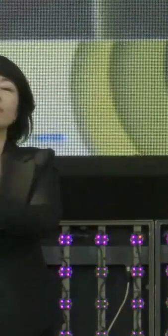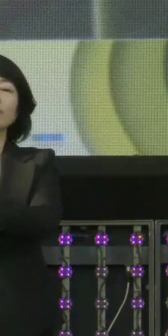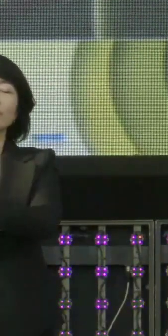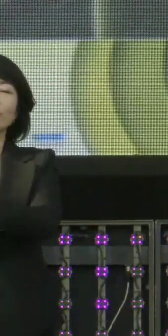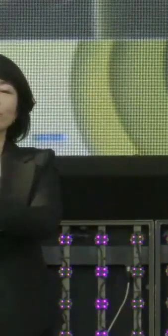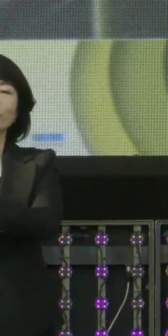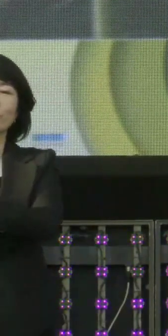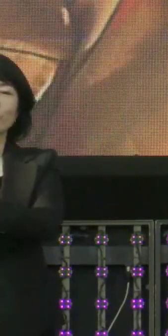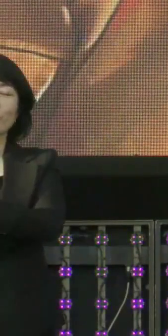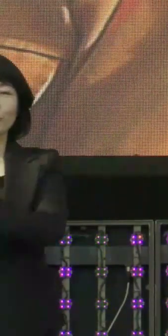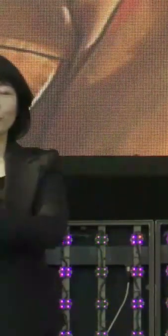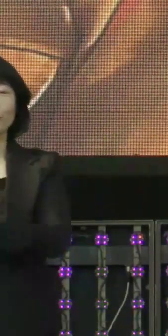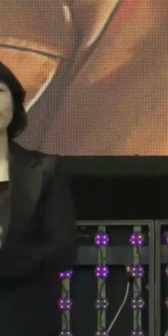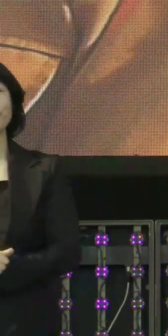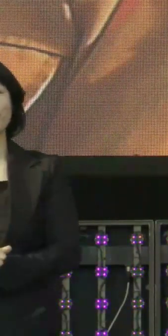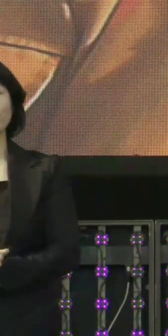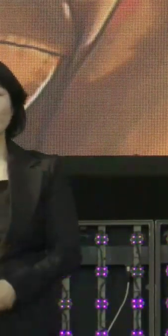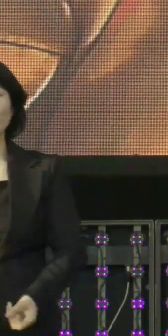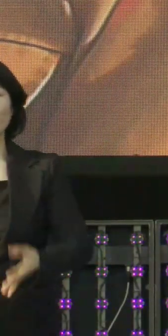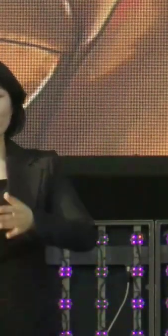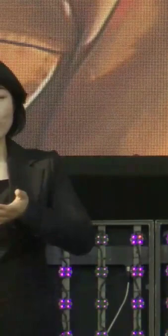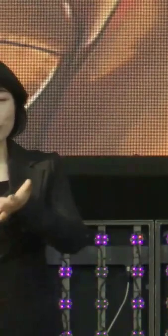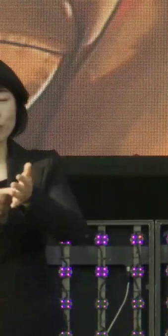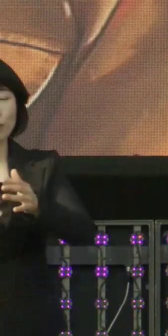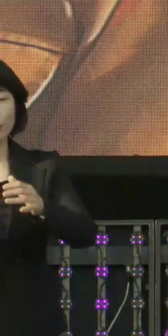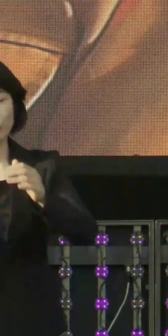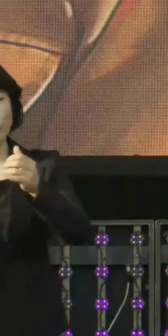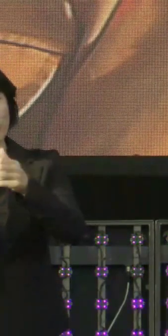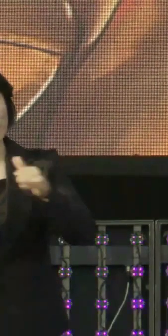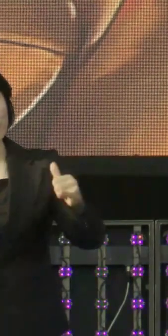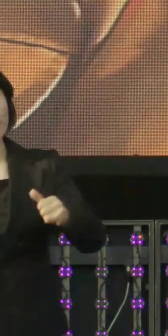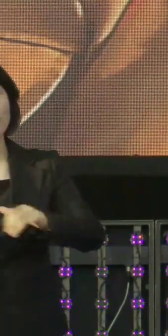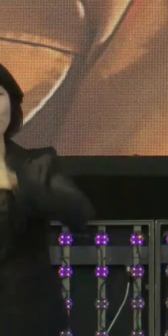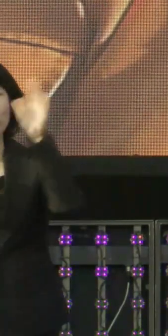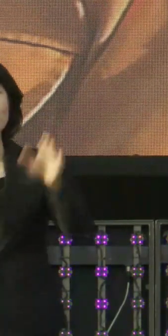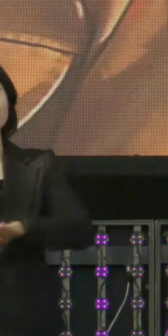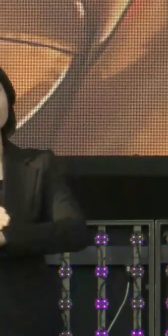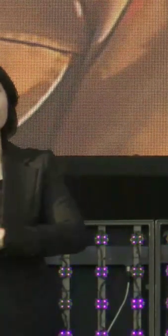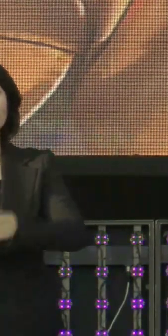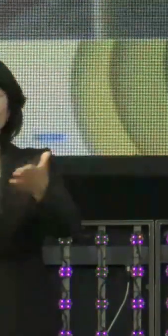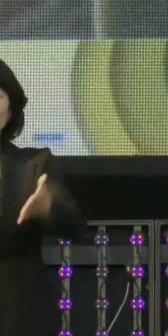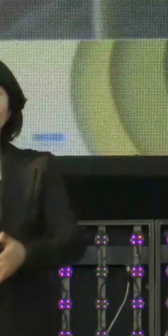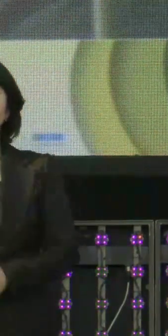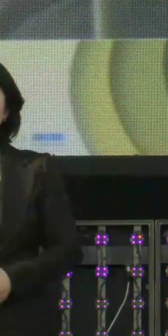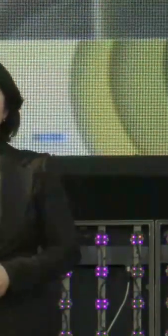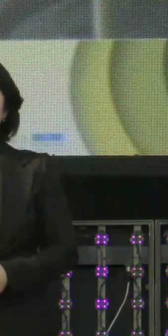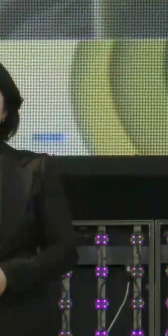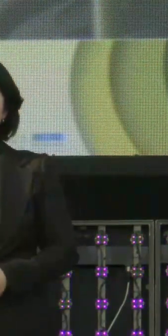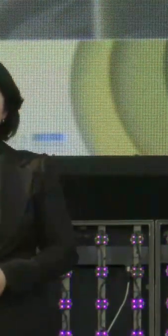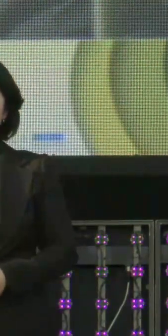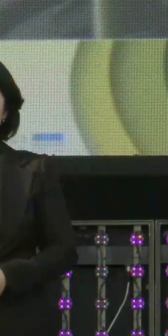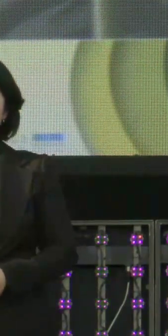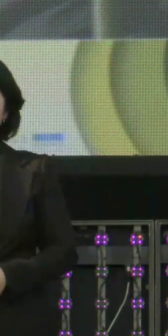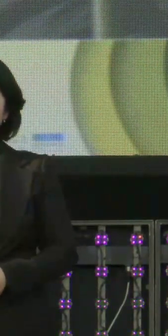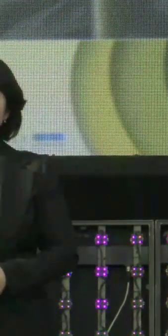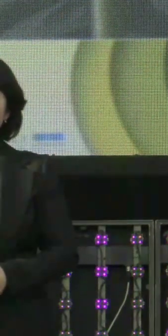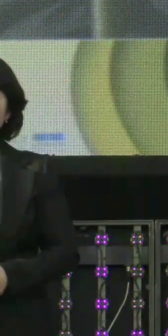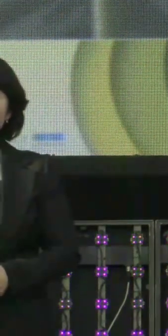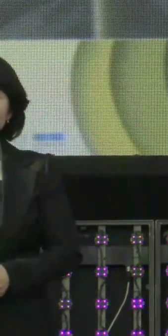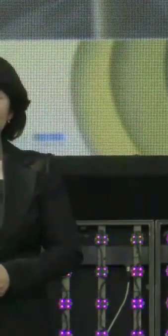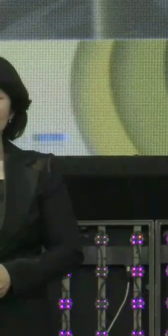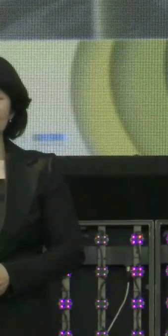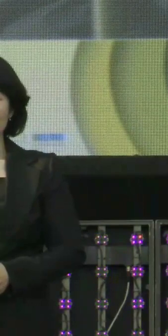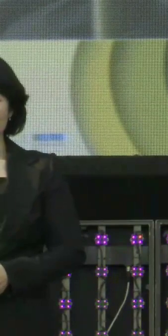또 도자기축제 추진위원회 관계자 여러분 모두에게 감사의 인사를 드립니다. 무엇보다도 바로